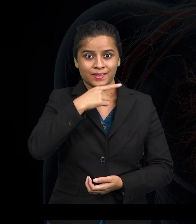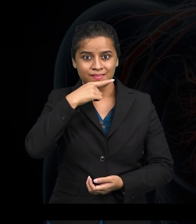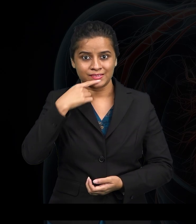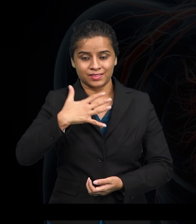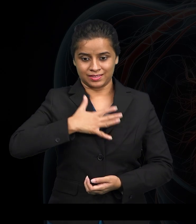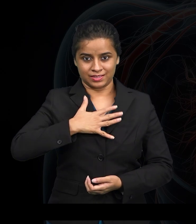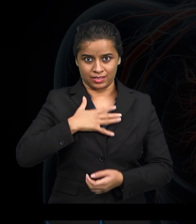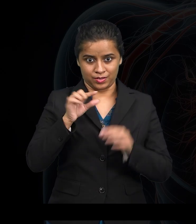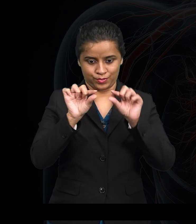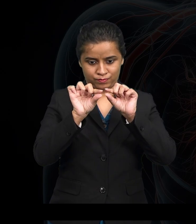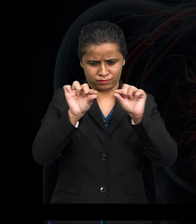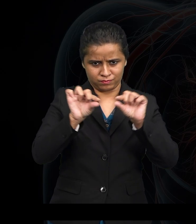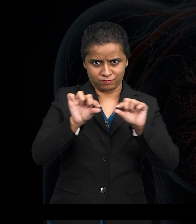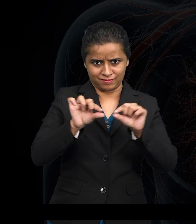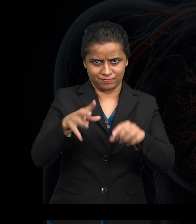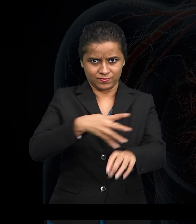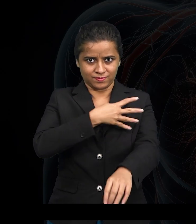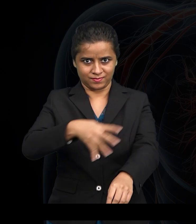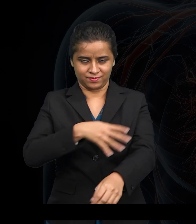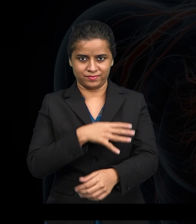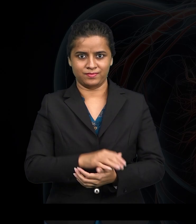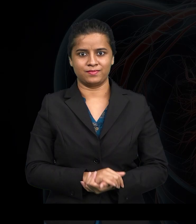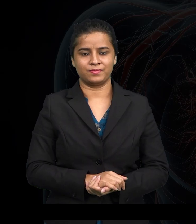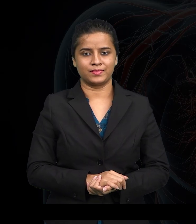रक्त वाहिकाएं।